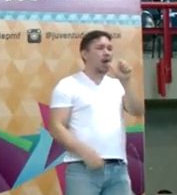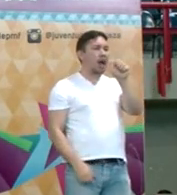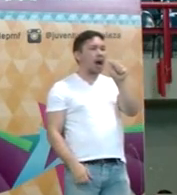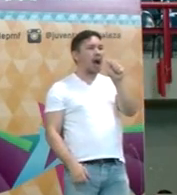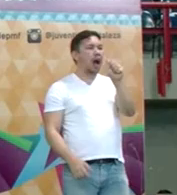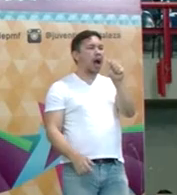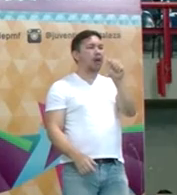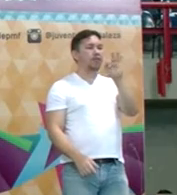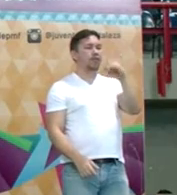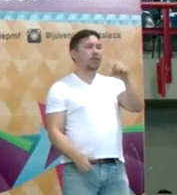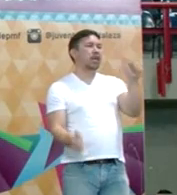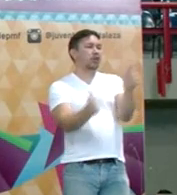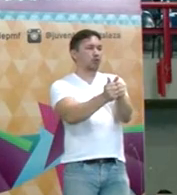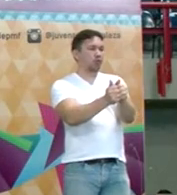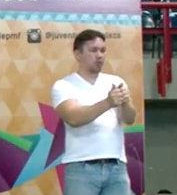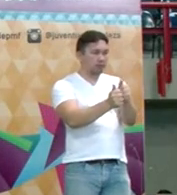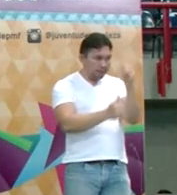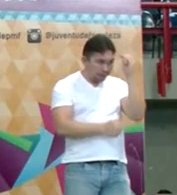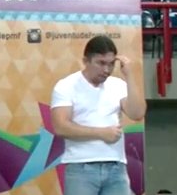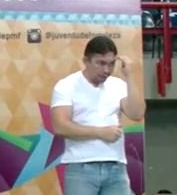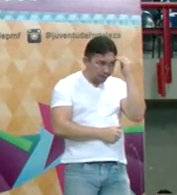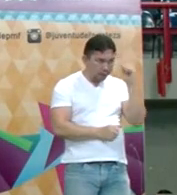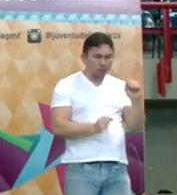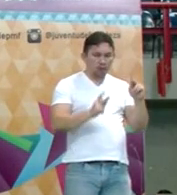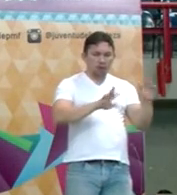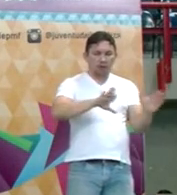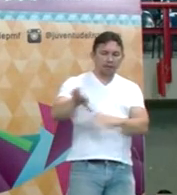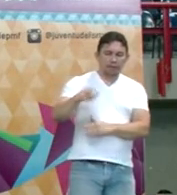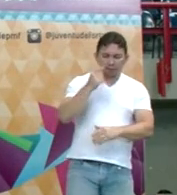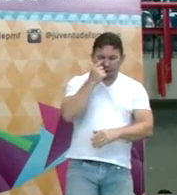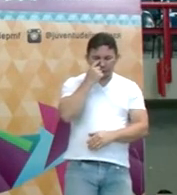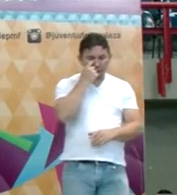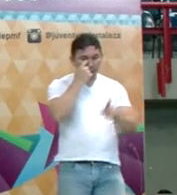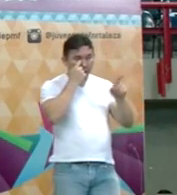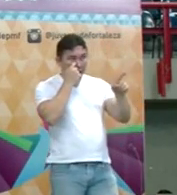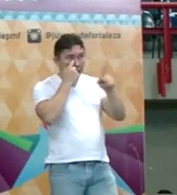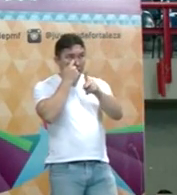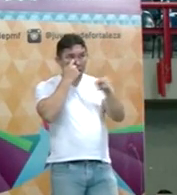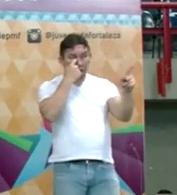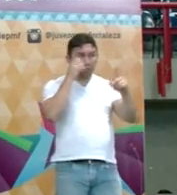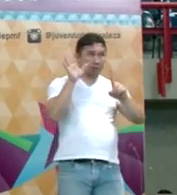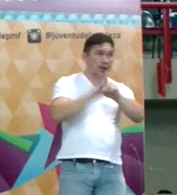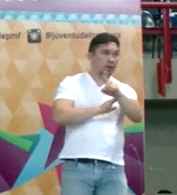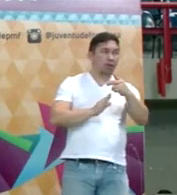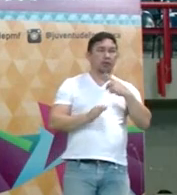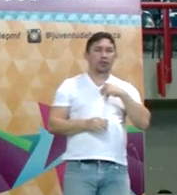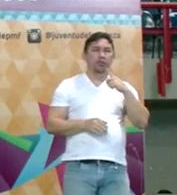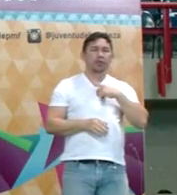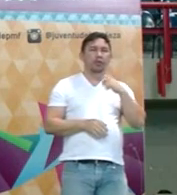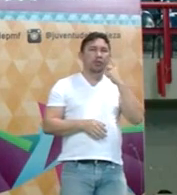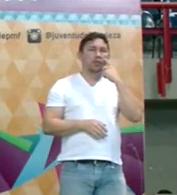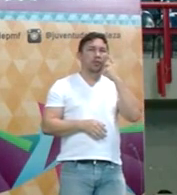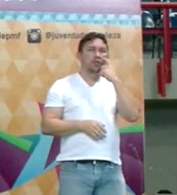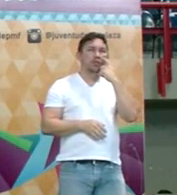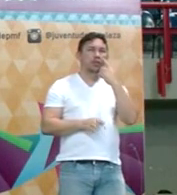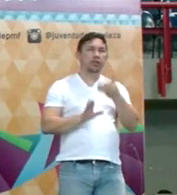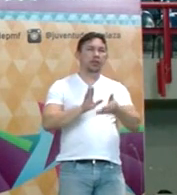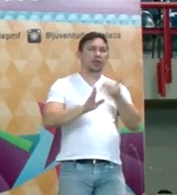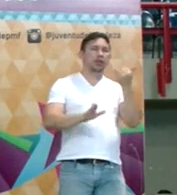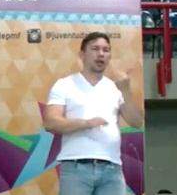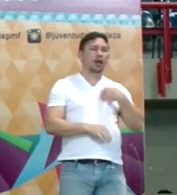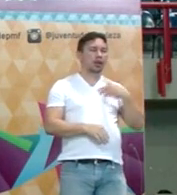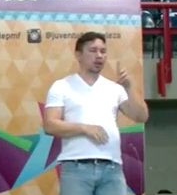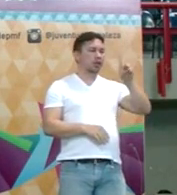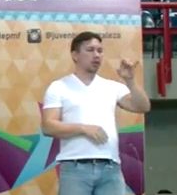com o propósito de. Qual foi a regra que determina a retirada do hífen dessas palavras? Dia